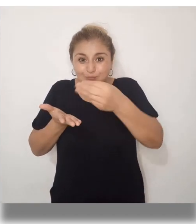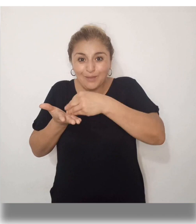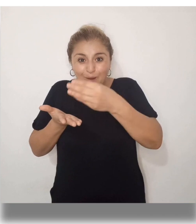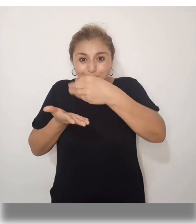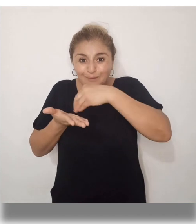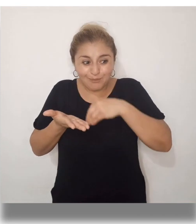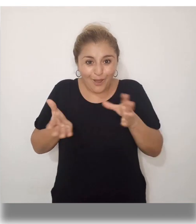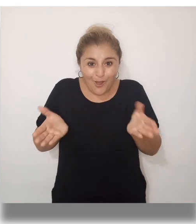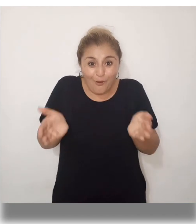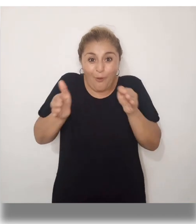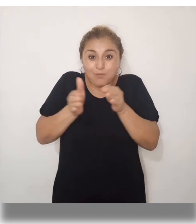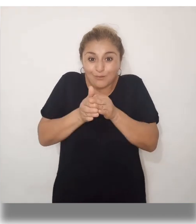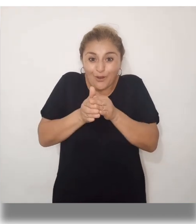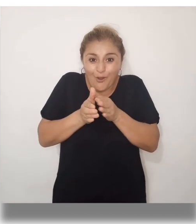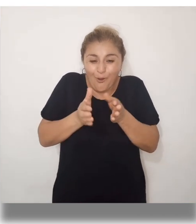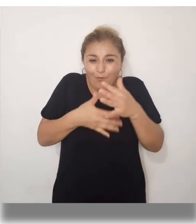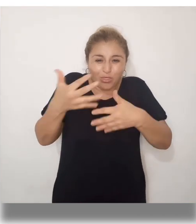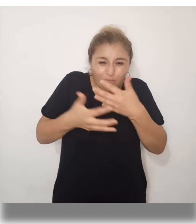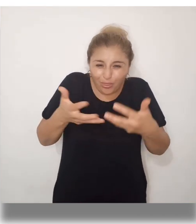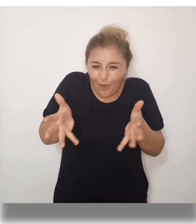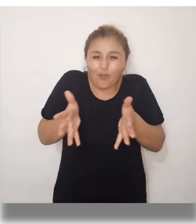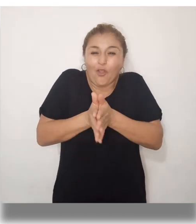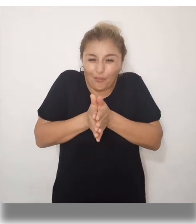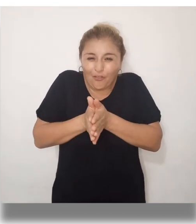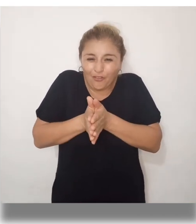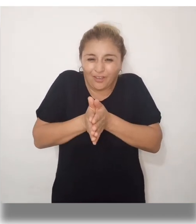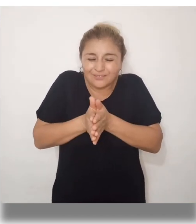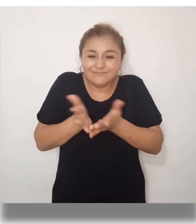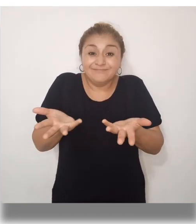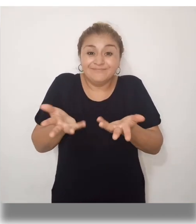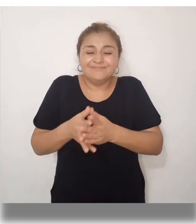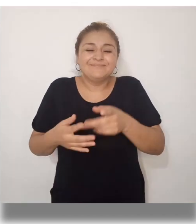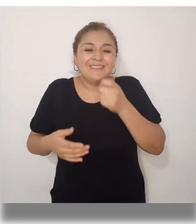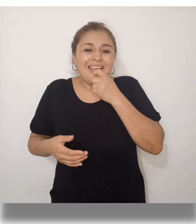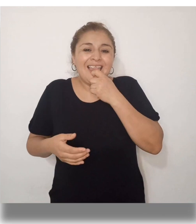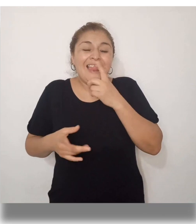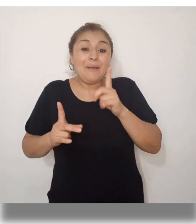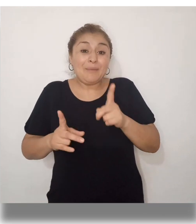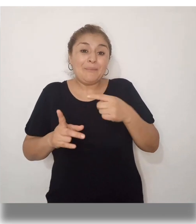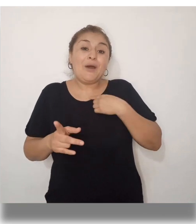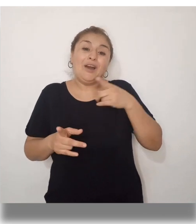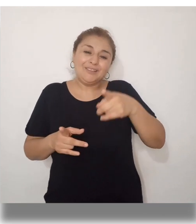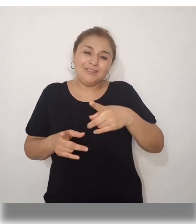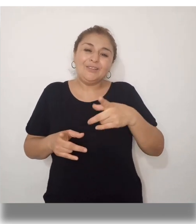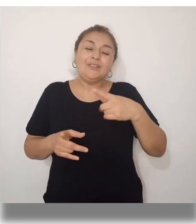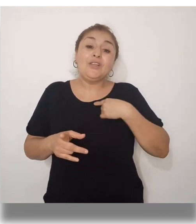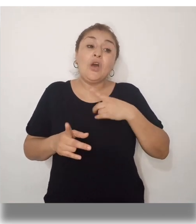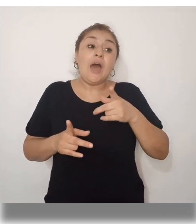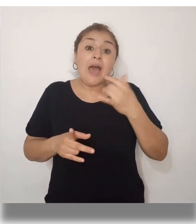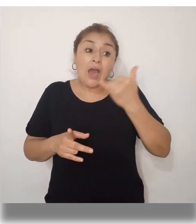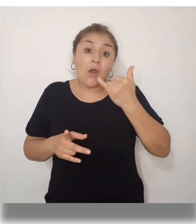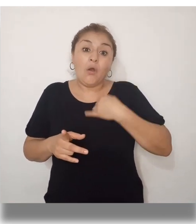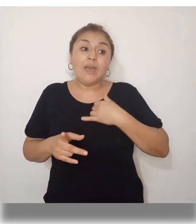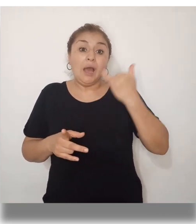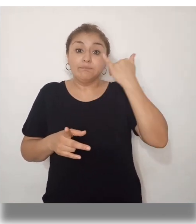pequeño ya no hay distancias las despedidas cuando un familiar cuando un ser